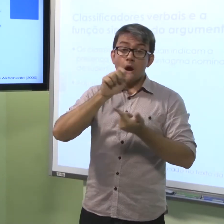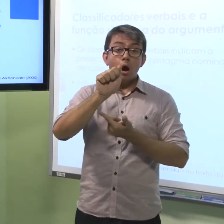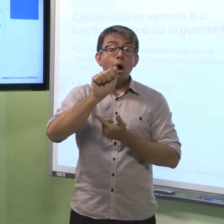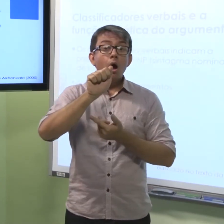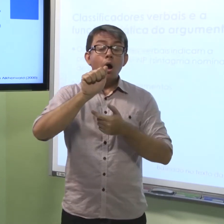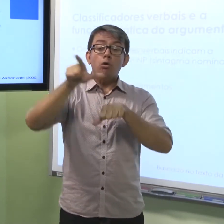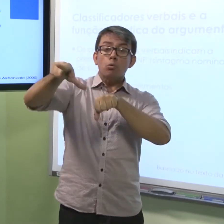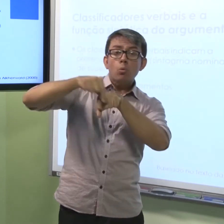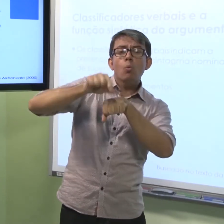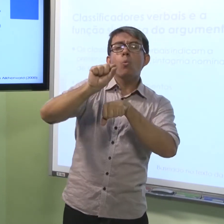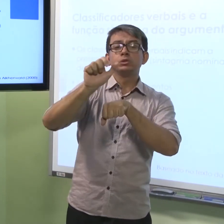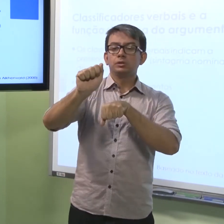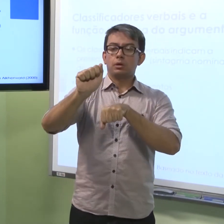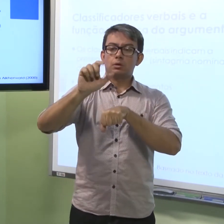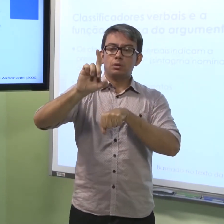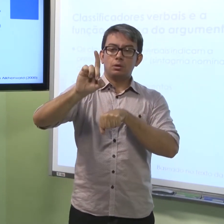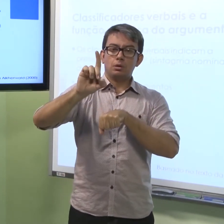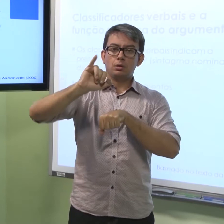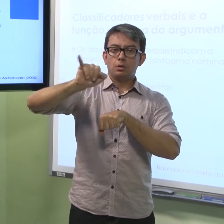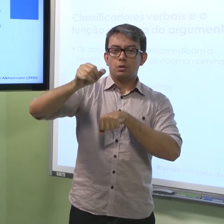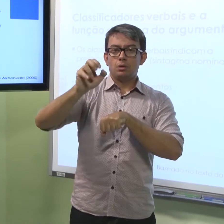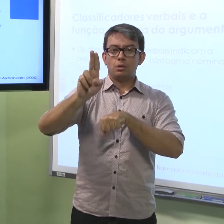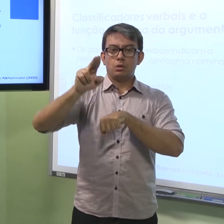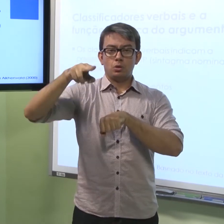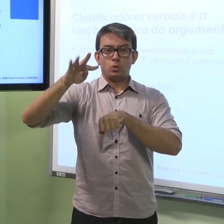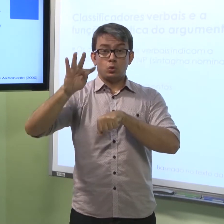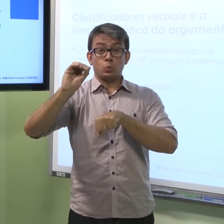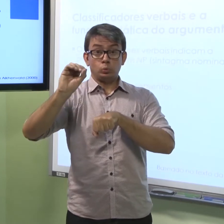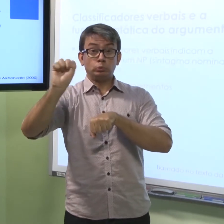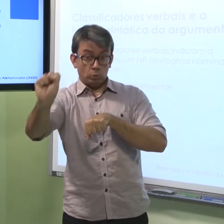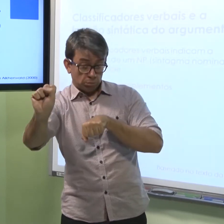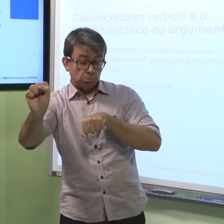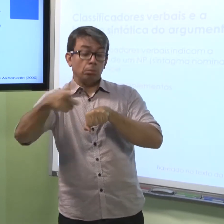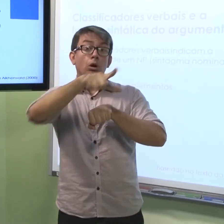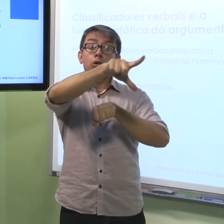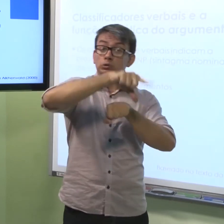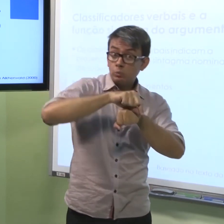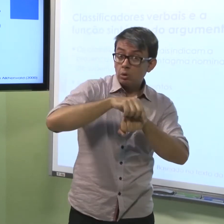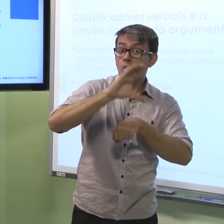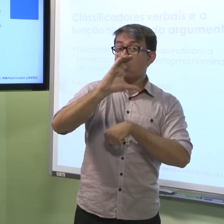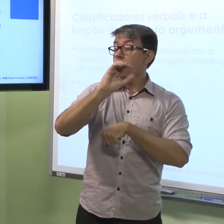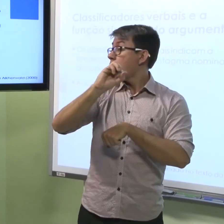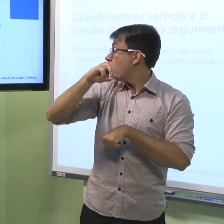Que são os adjuntos e os complementos.